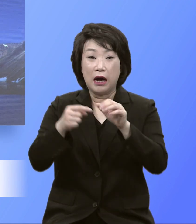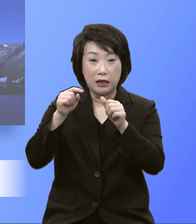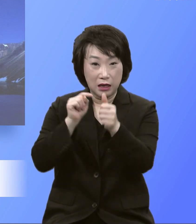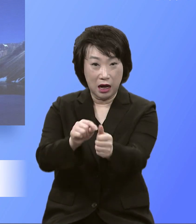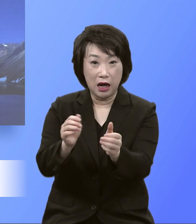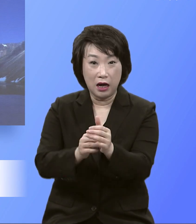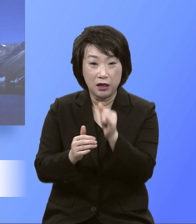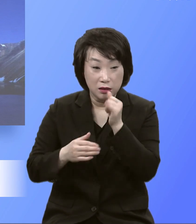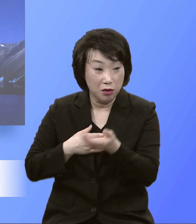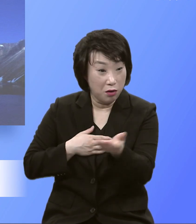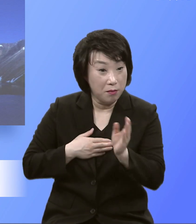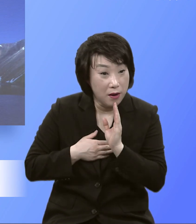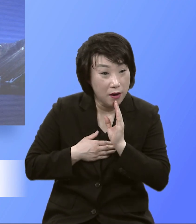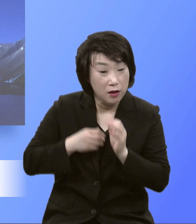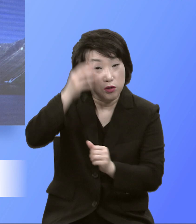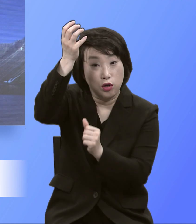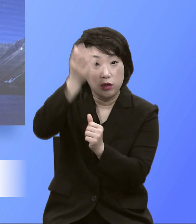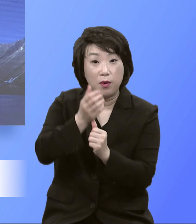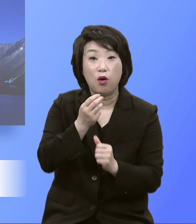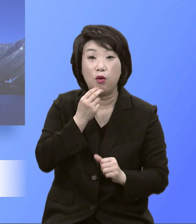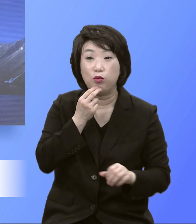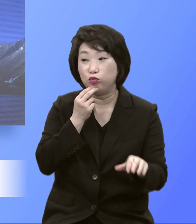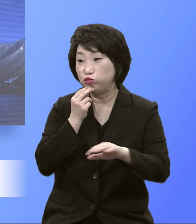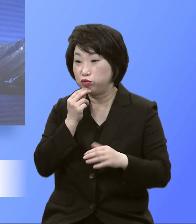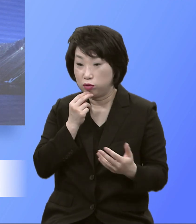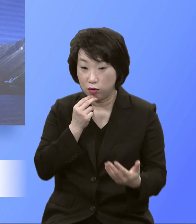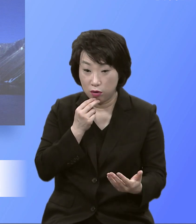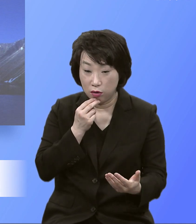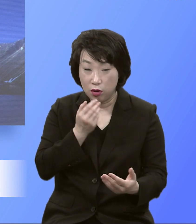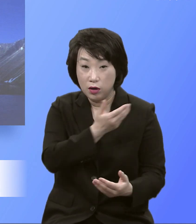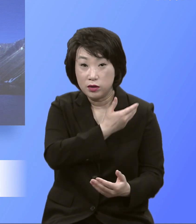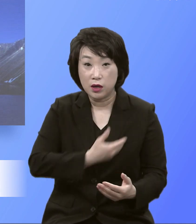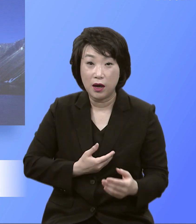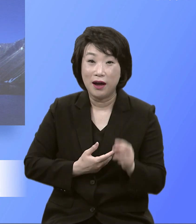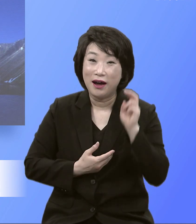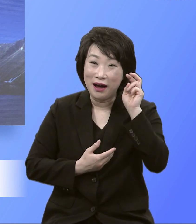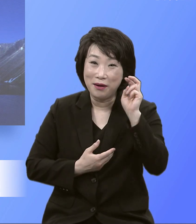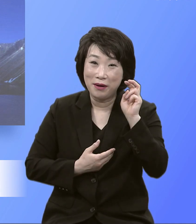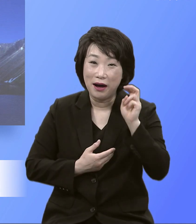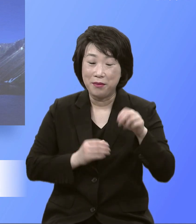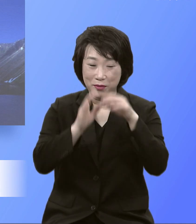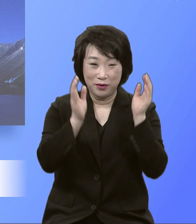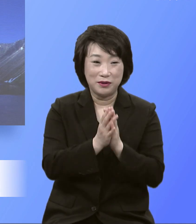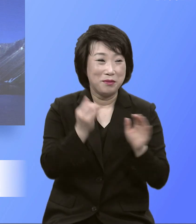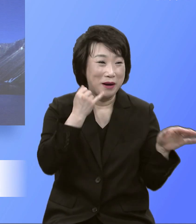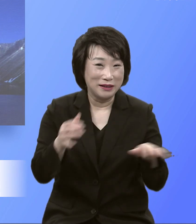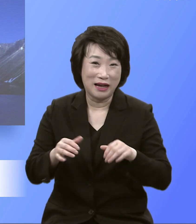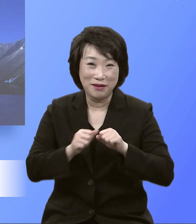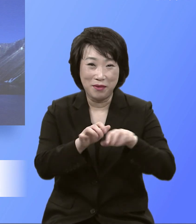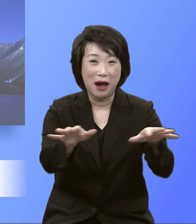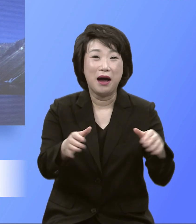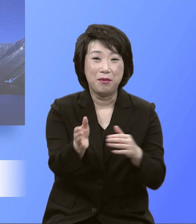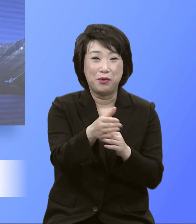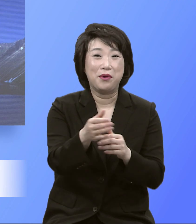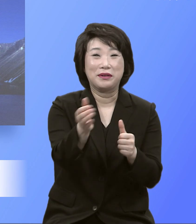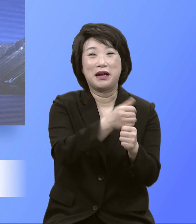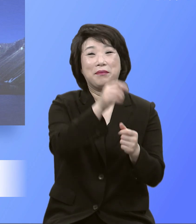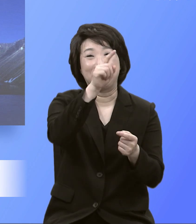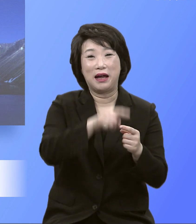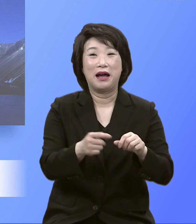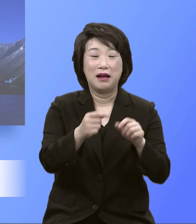했는데, 만약에 성령이 임하지 않았으면 제자들은 아마 다 바다에 가고 고기 잡다 죽었을 거예요.